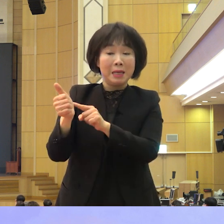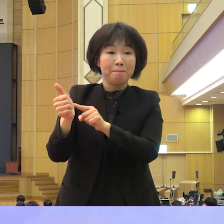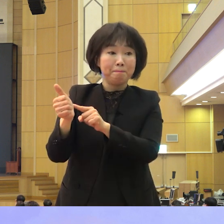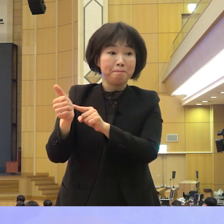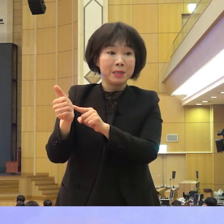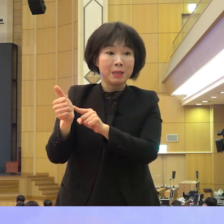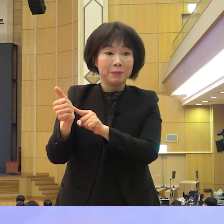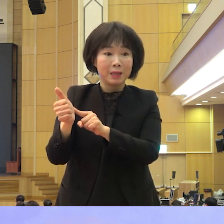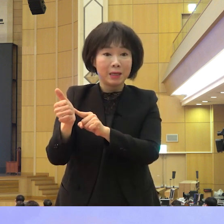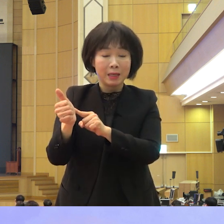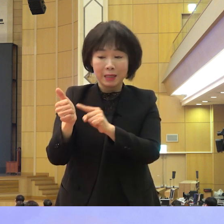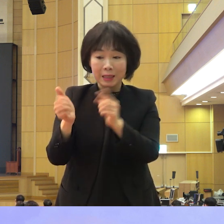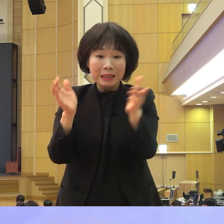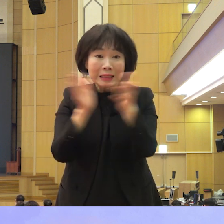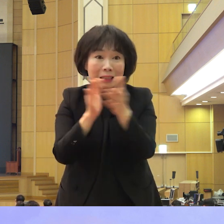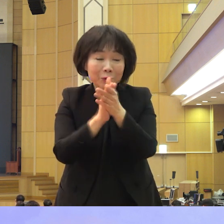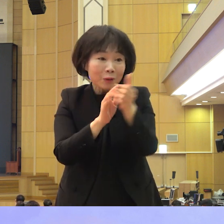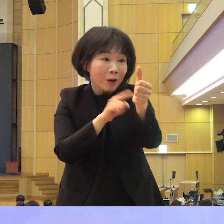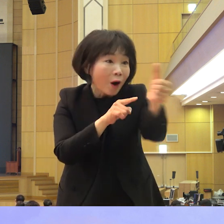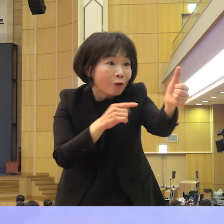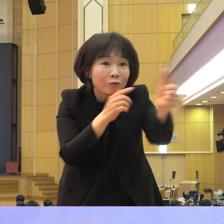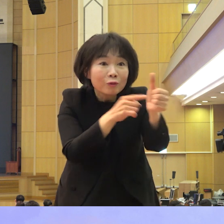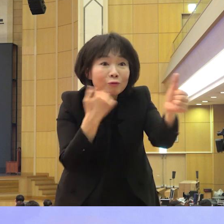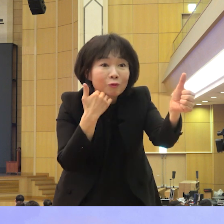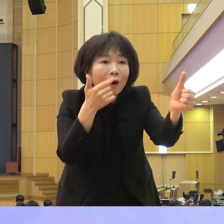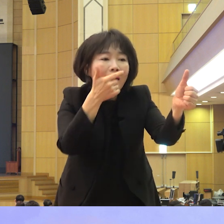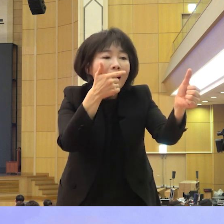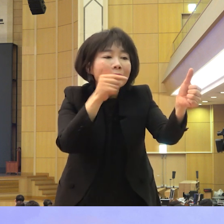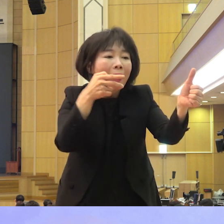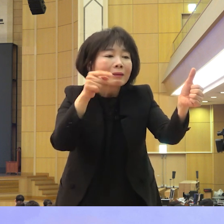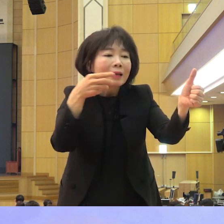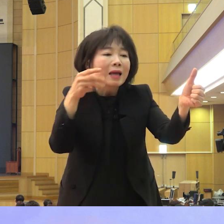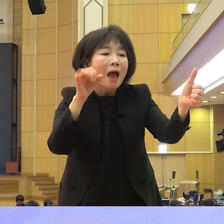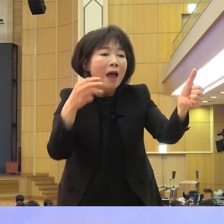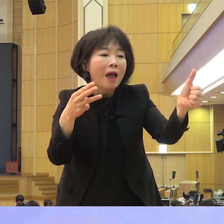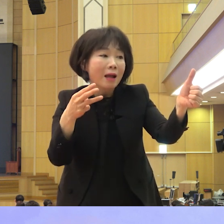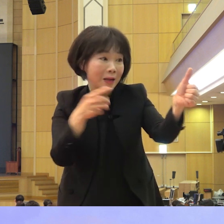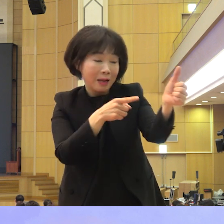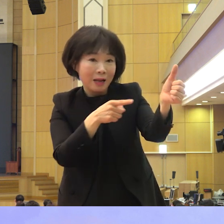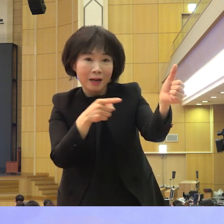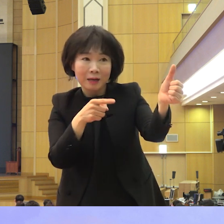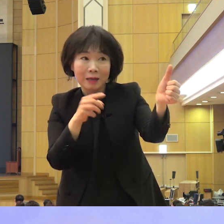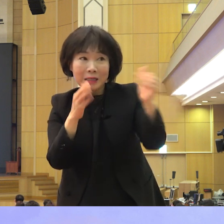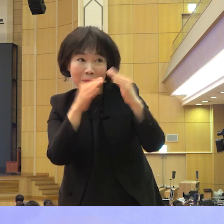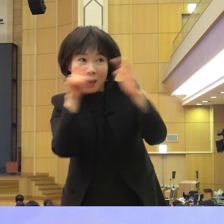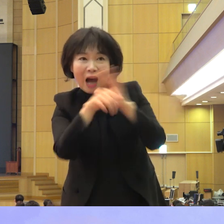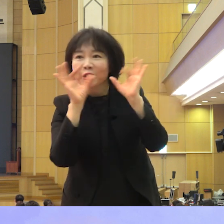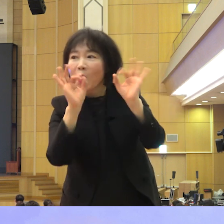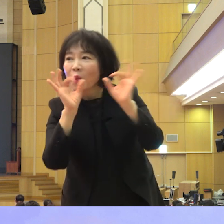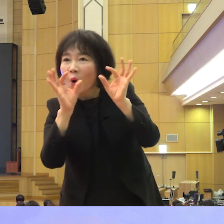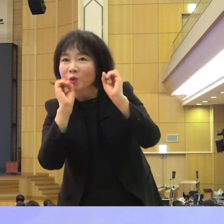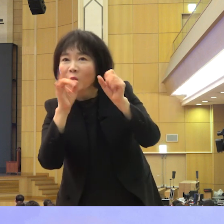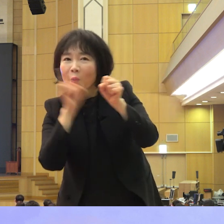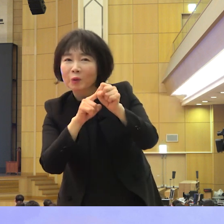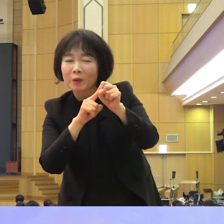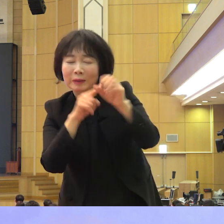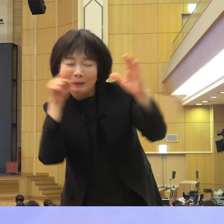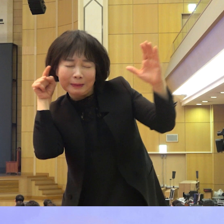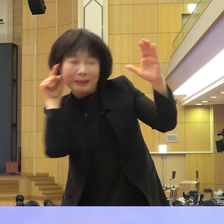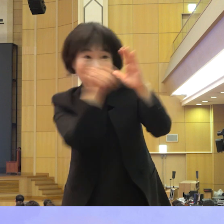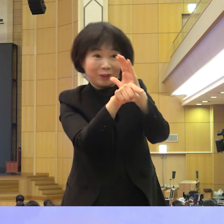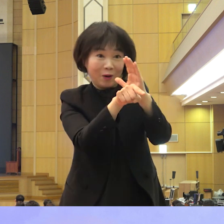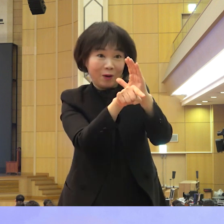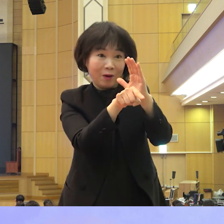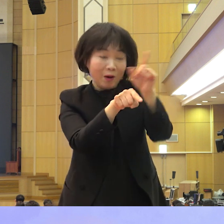빌립이 나다네엘을 찾아 이르되, 빌립이 나다네엘을 전도하기 위해서 나다네엘을